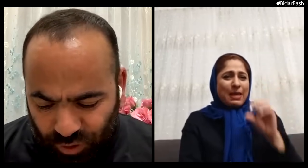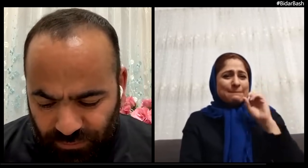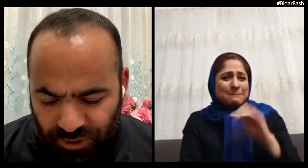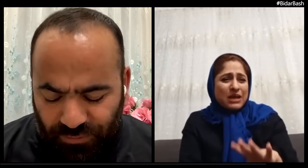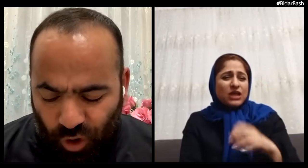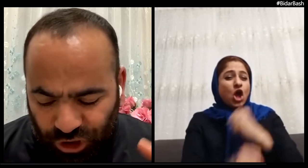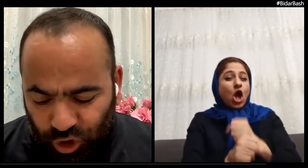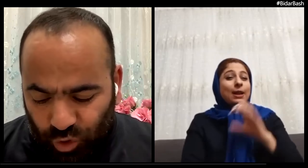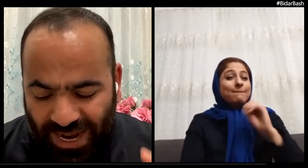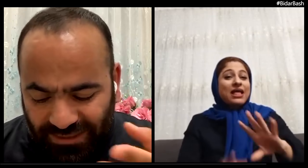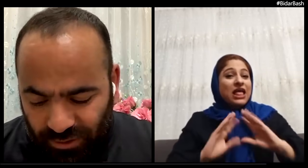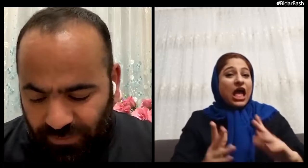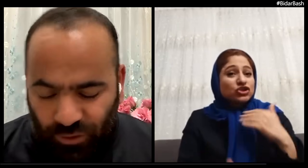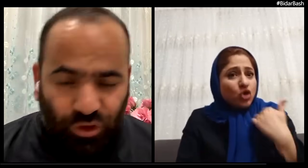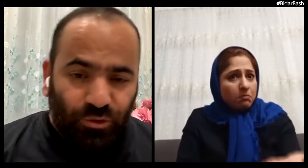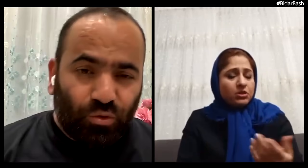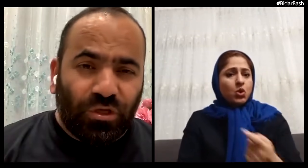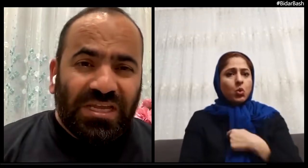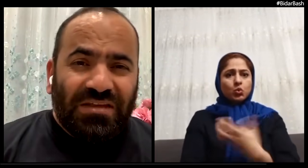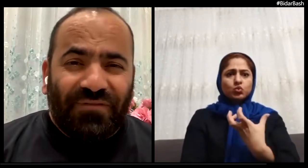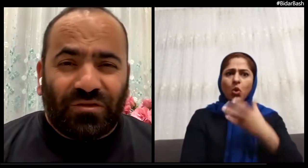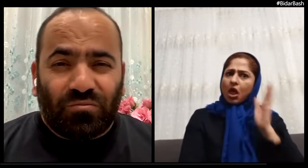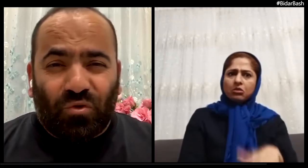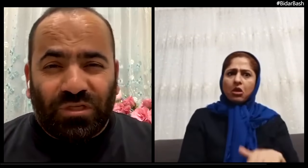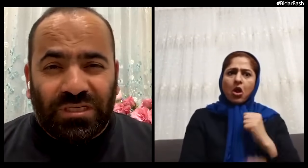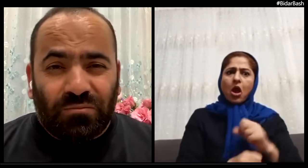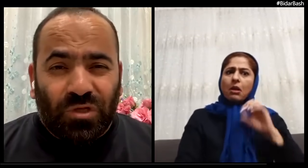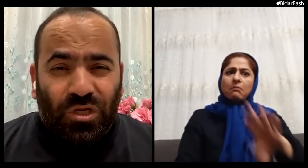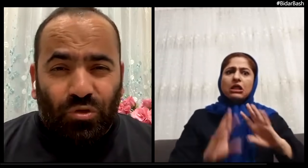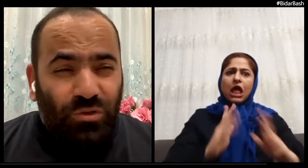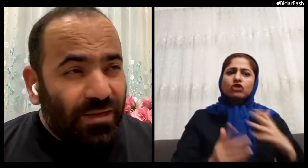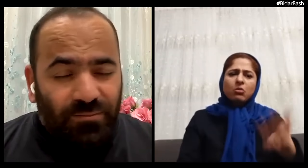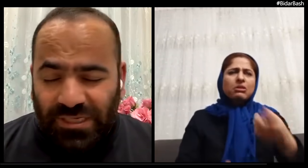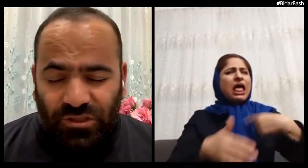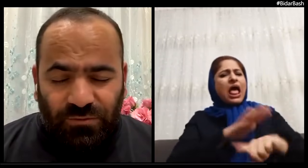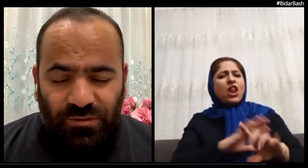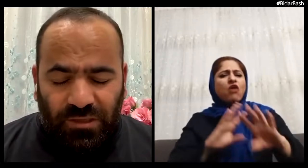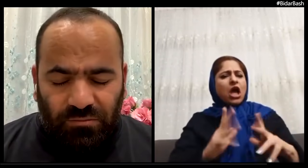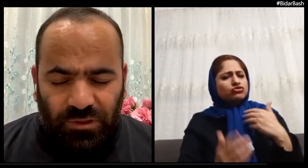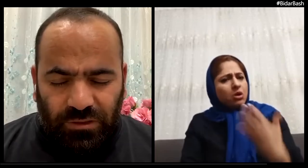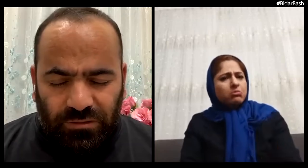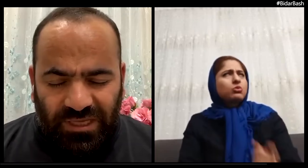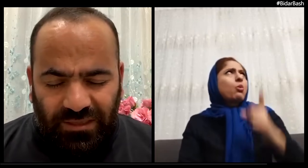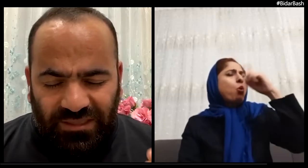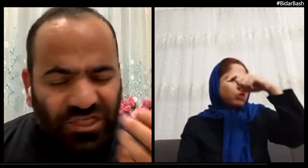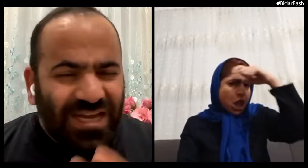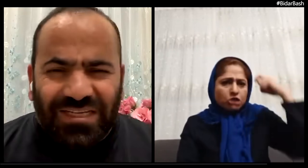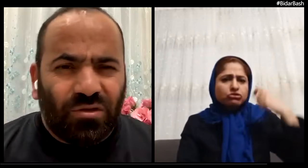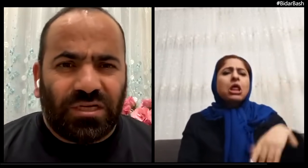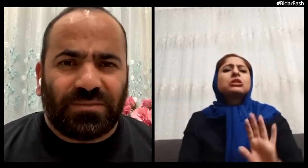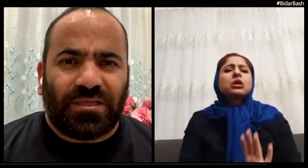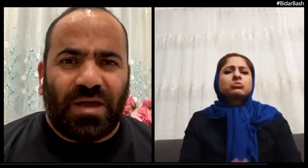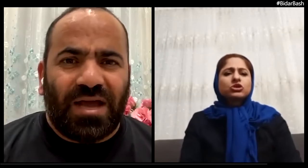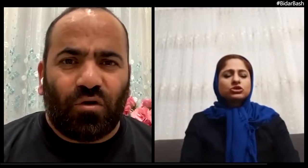بدی میکنه، بی باک جرأت داره بر حکم تو و خلاصه رو در مثلا چی میگن